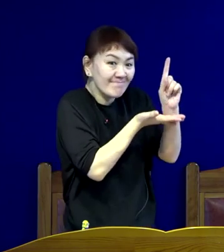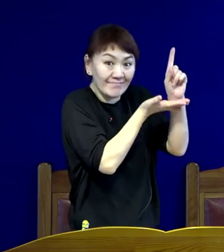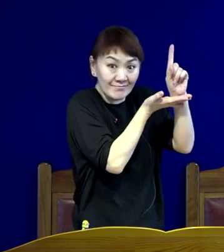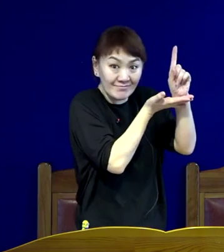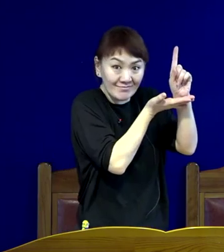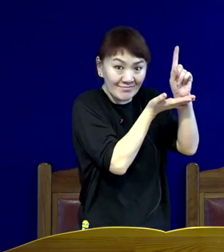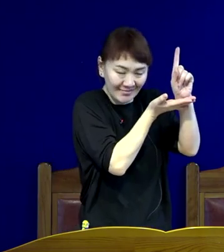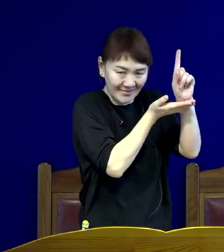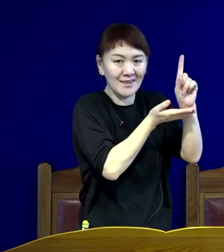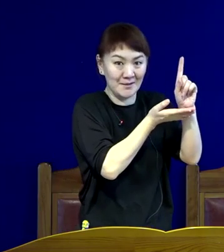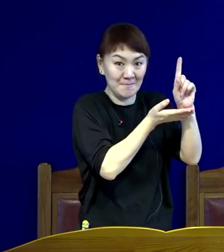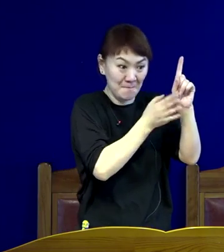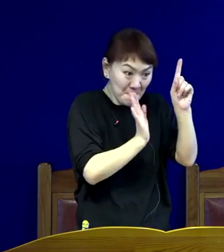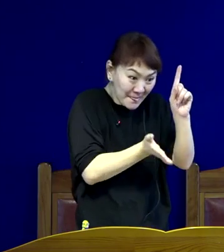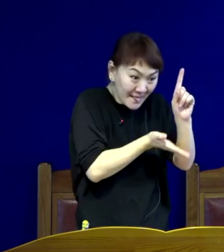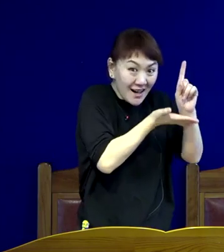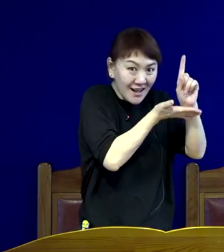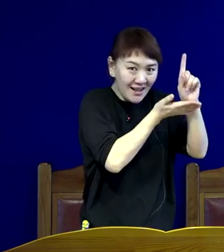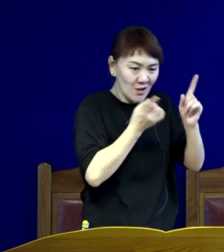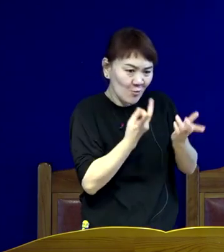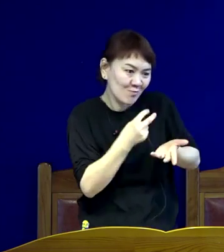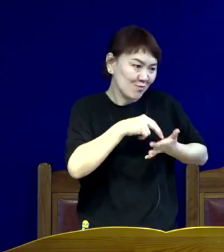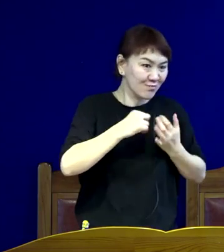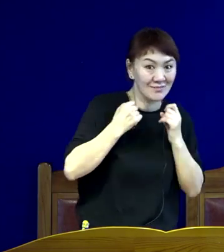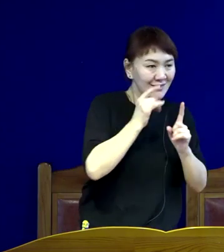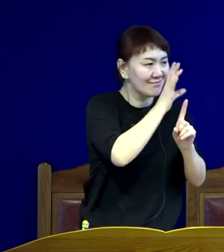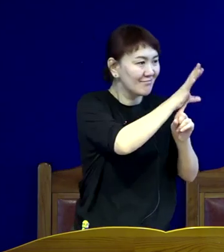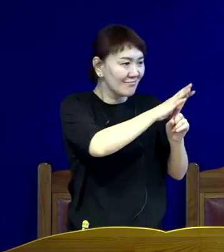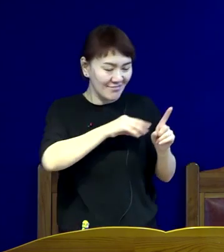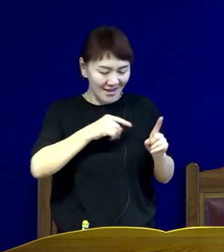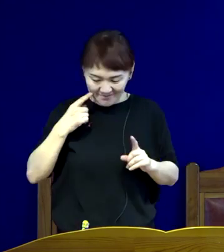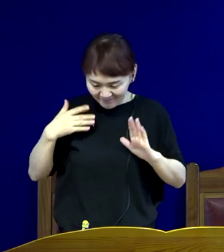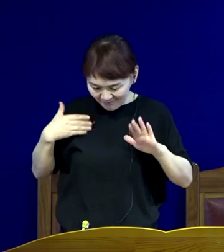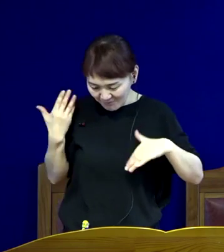хөөргийг мэдэрч авдаг нь эхнэр хүн. Ойлгож байна уу?